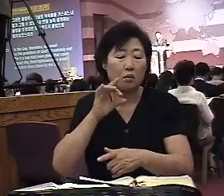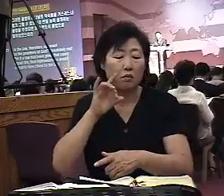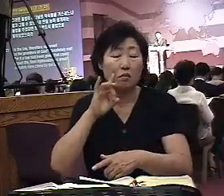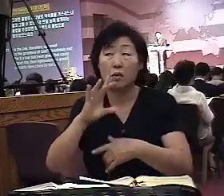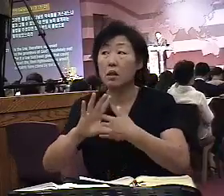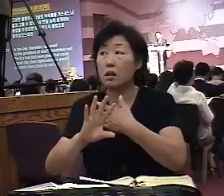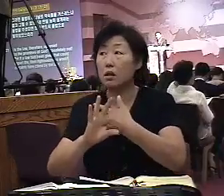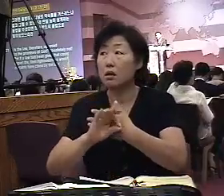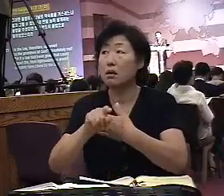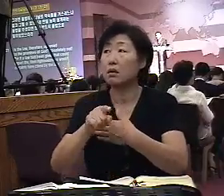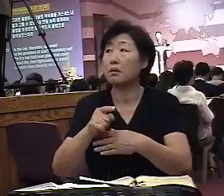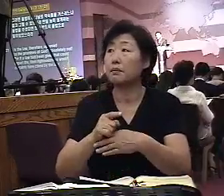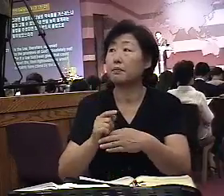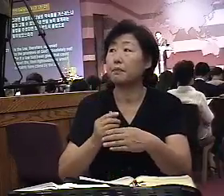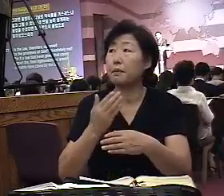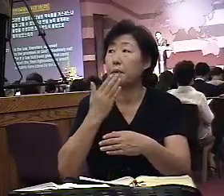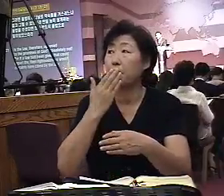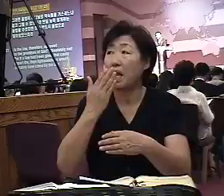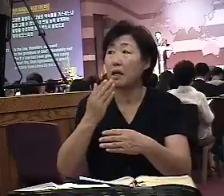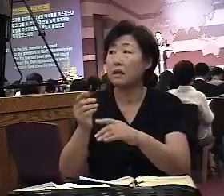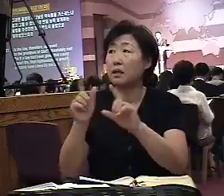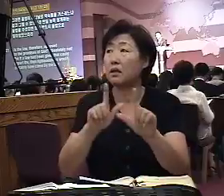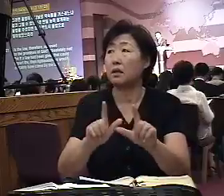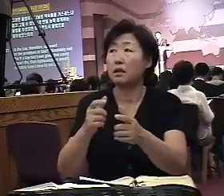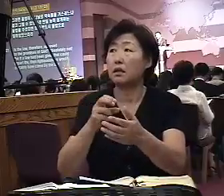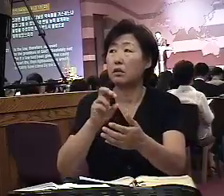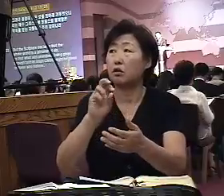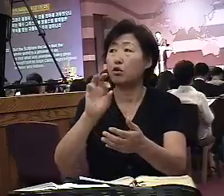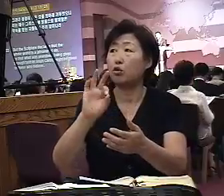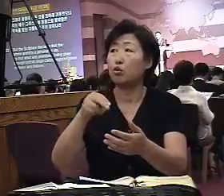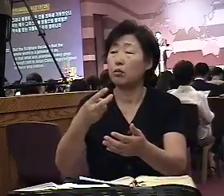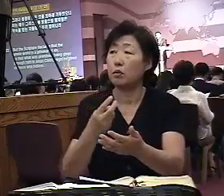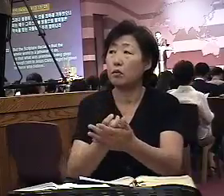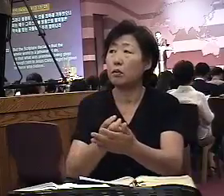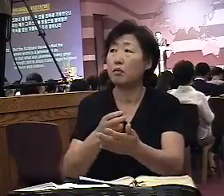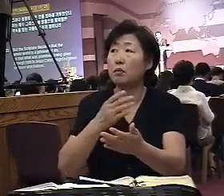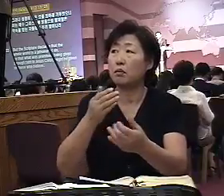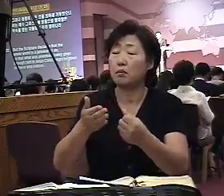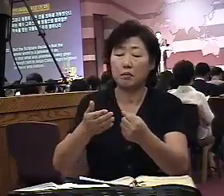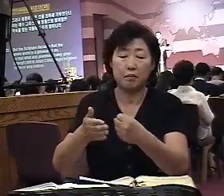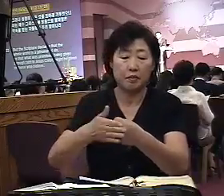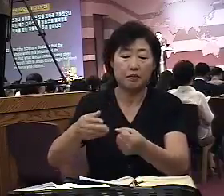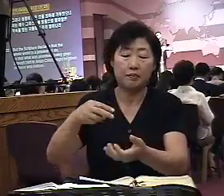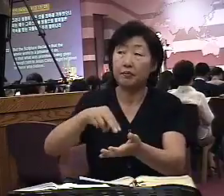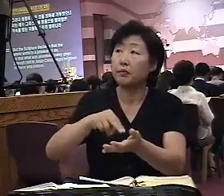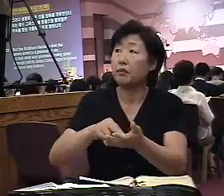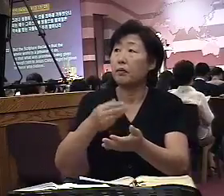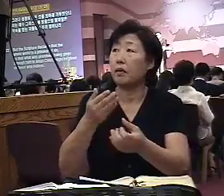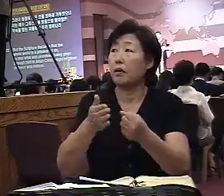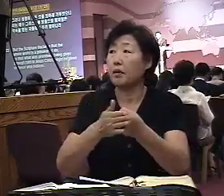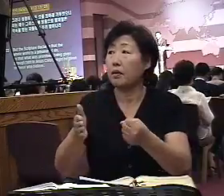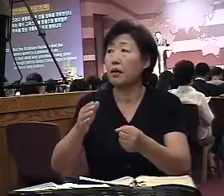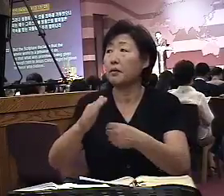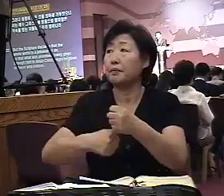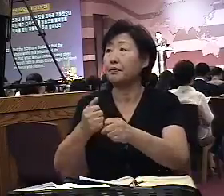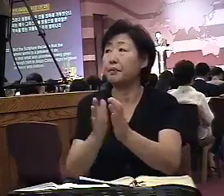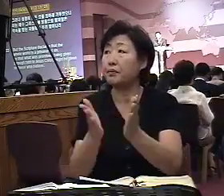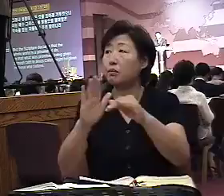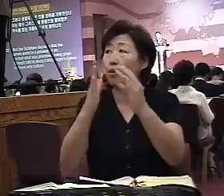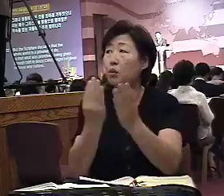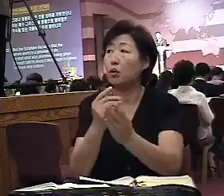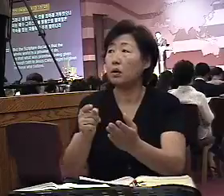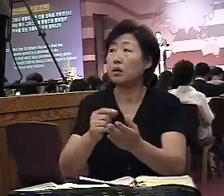율법을 주셨다면 의가 반드시 율법으로 말미암았으리라. 그러나 성경이 모든 것을 죄하에